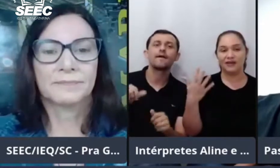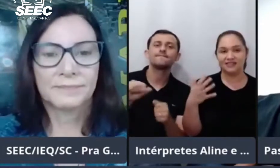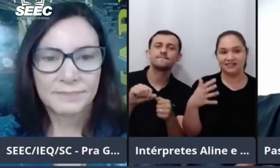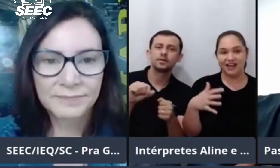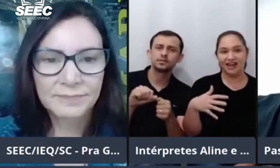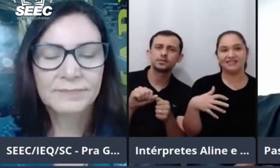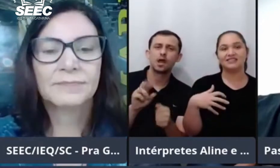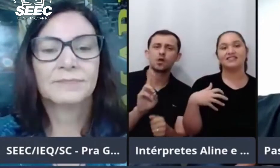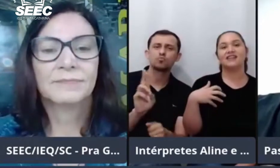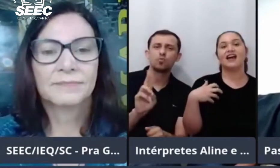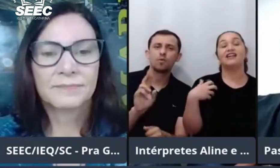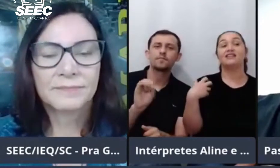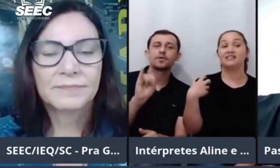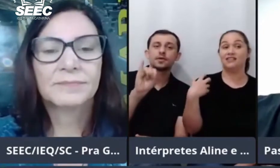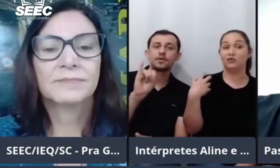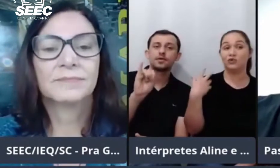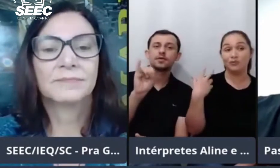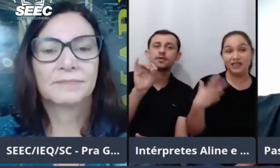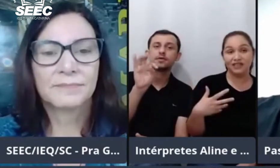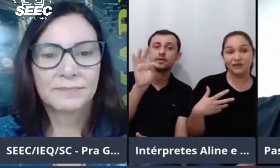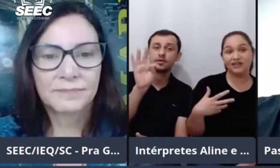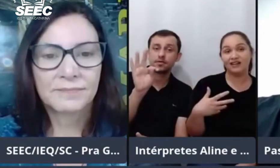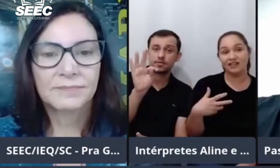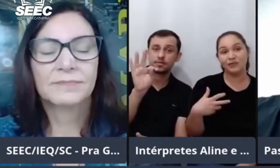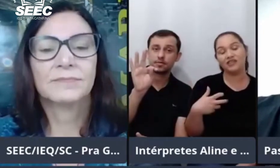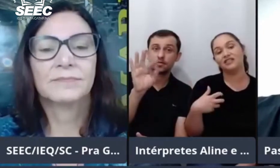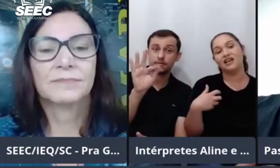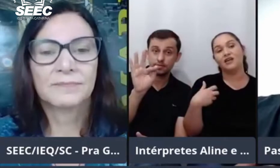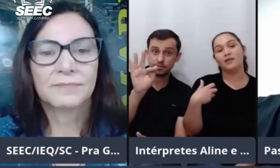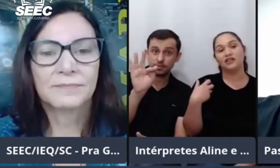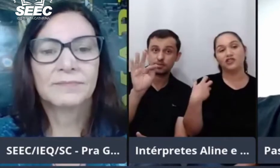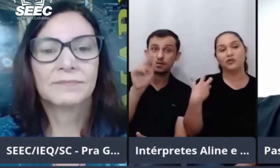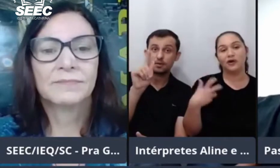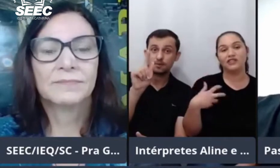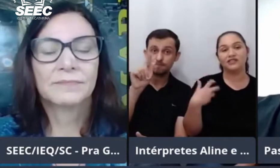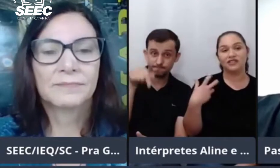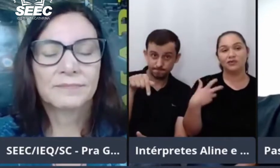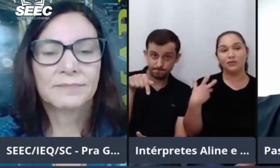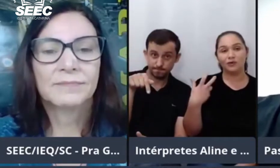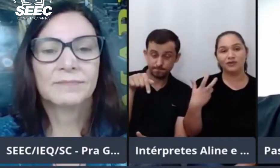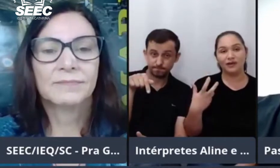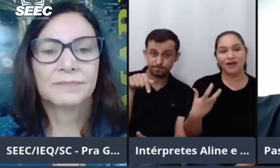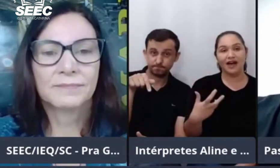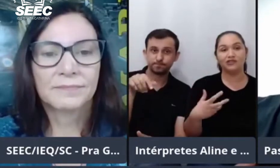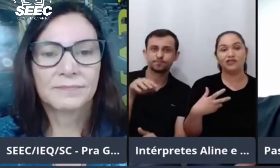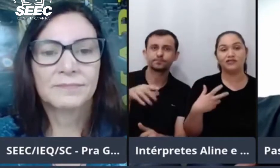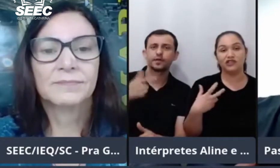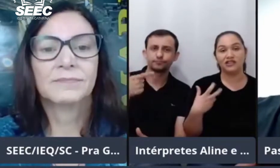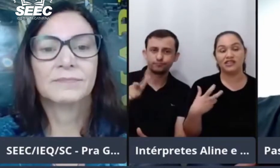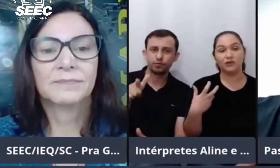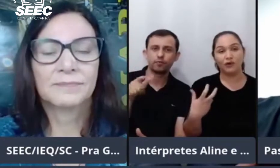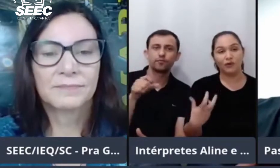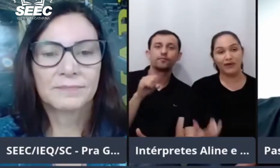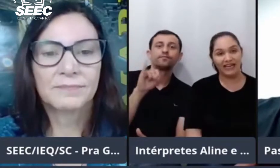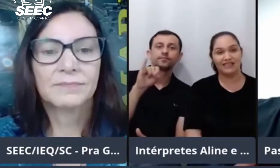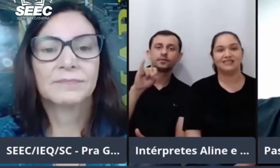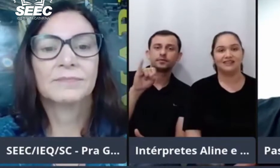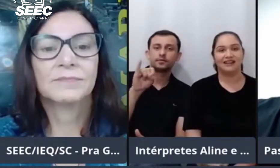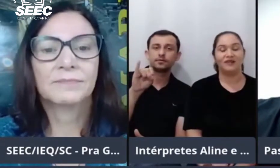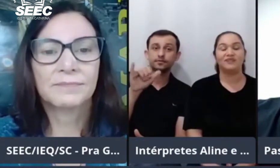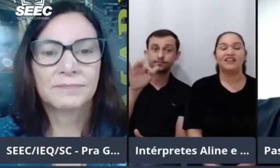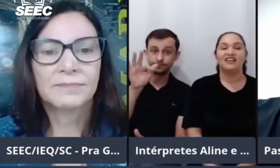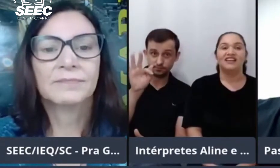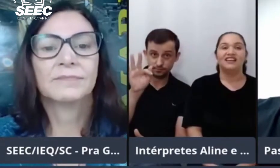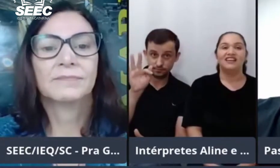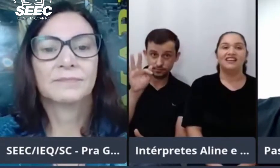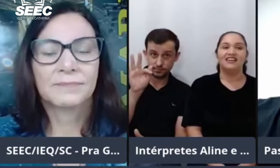sejam capacitadas nessa área, que tenham domínio da Libras, para que a gente possa estar fazendo um bom trabalho de evangelismo com eles,